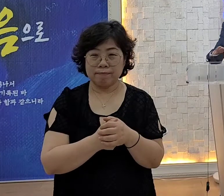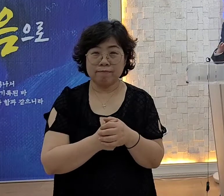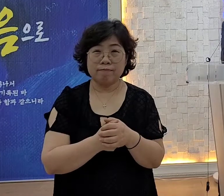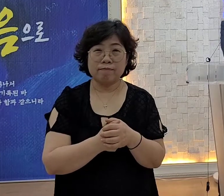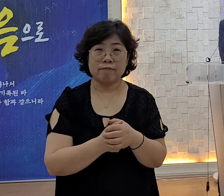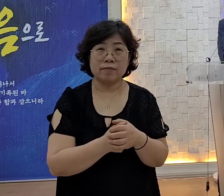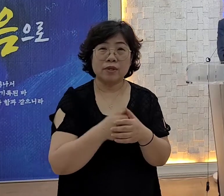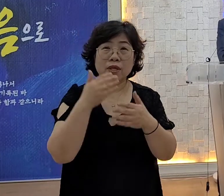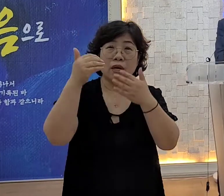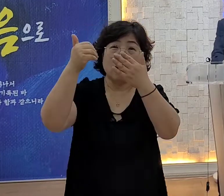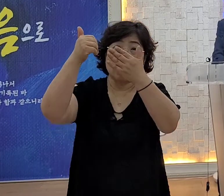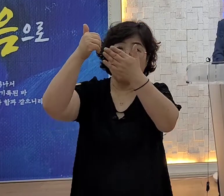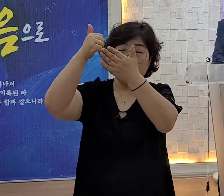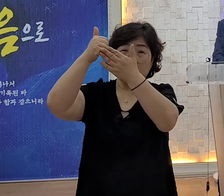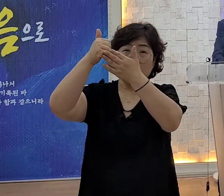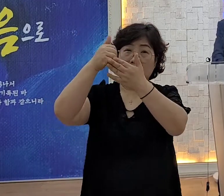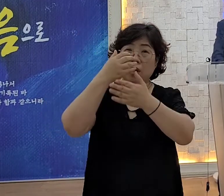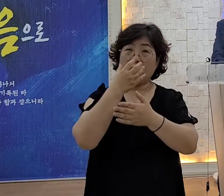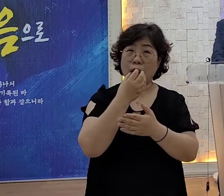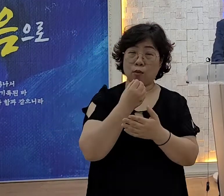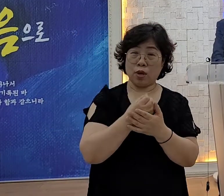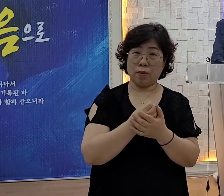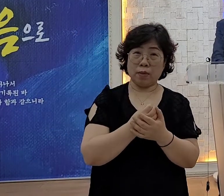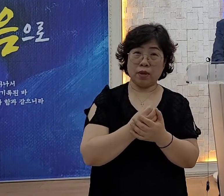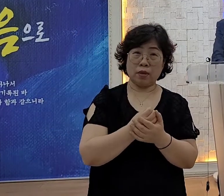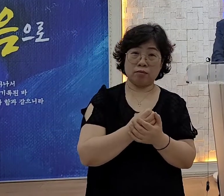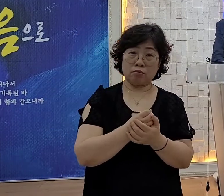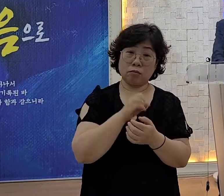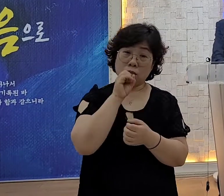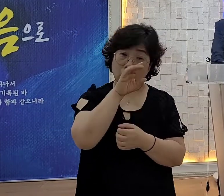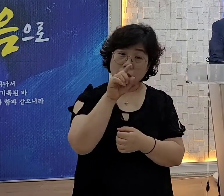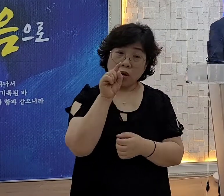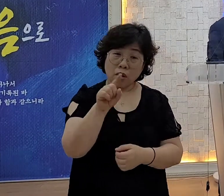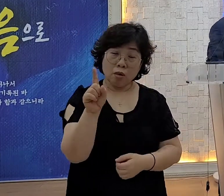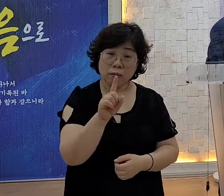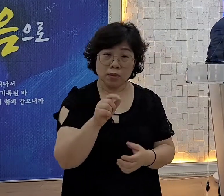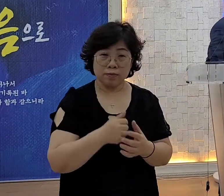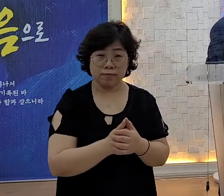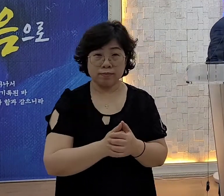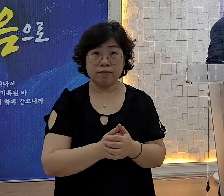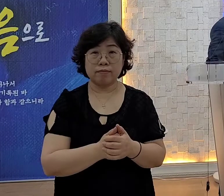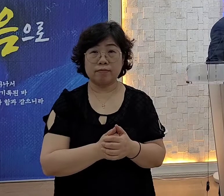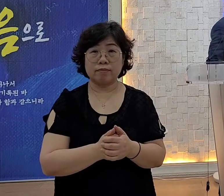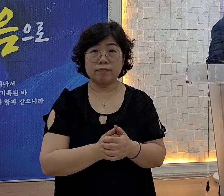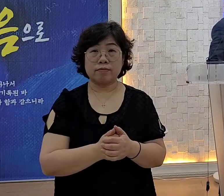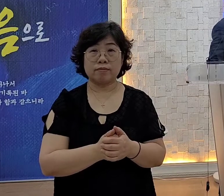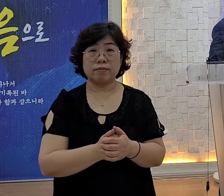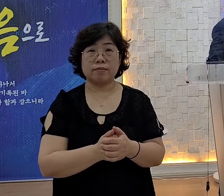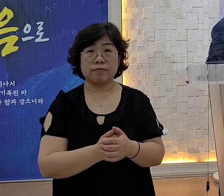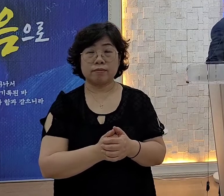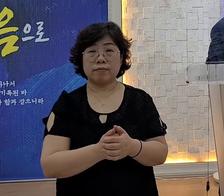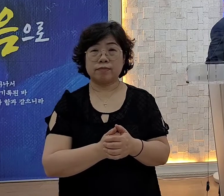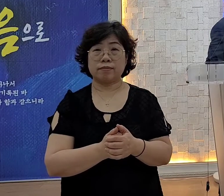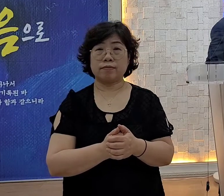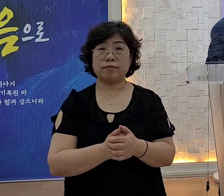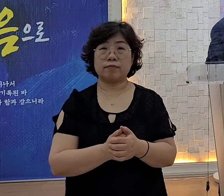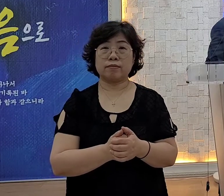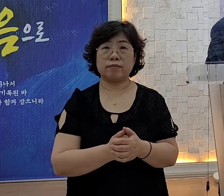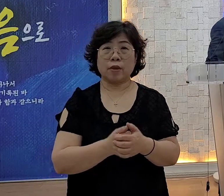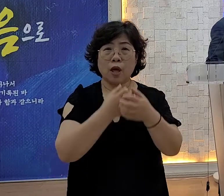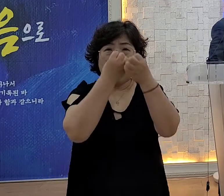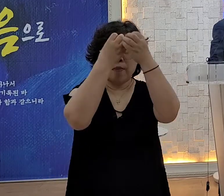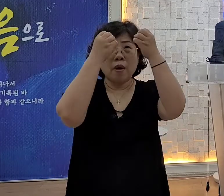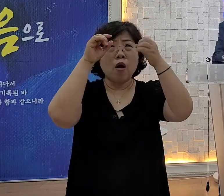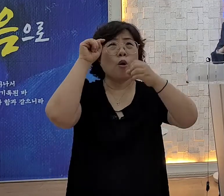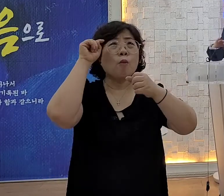자, 하나님은 아브라함에게 뭐라고 말하죠? 오늘 마지막. 그 무별을